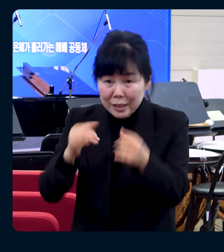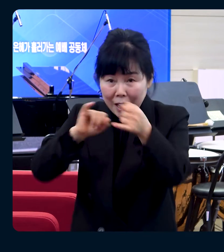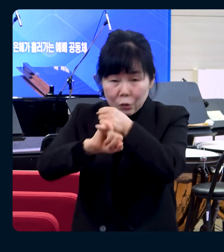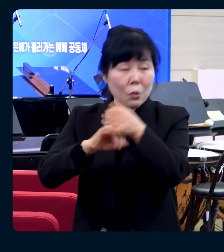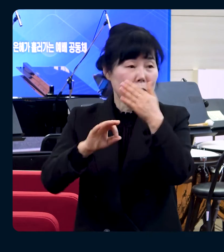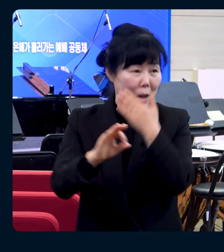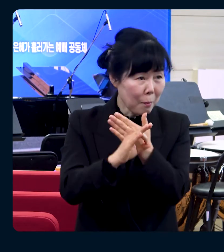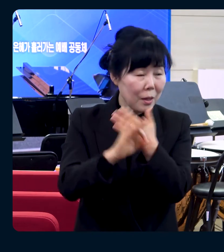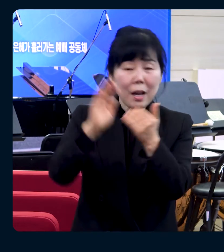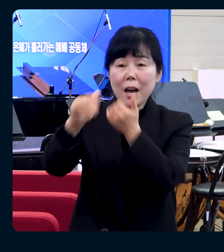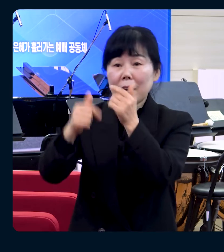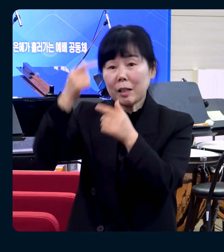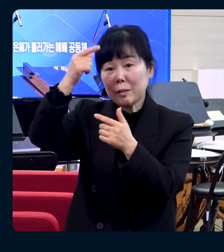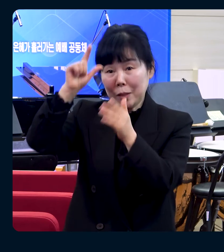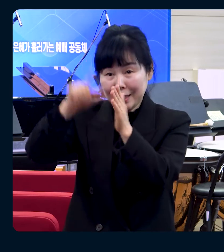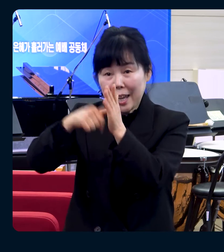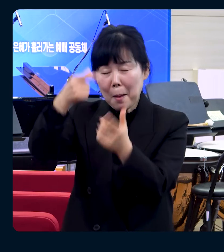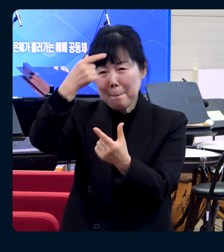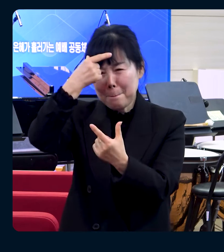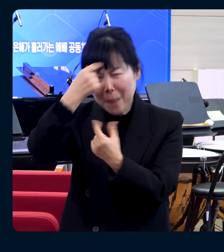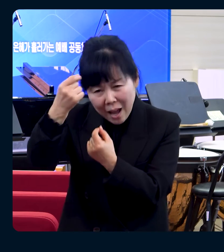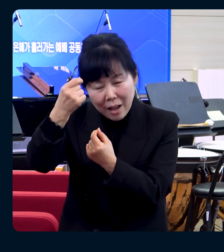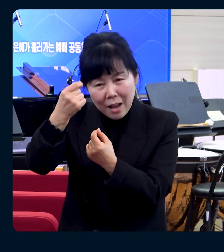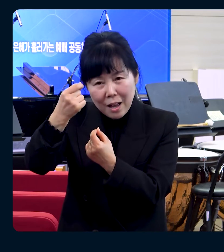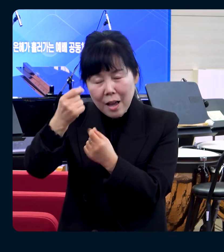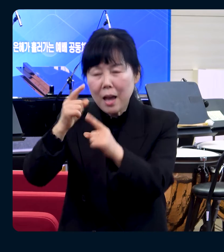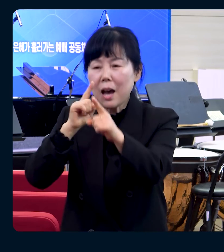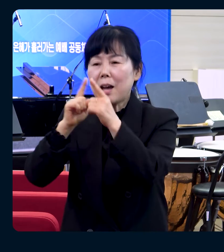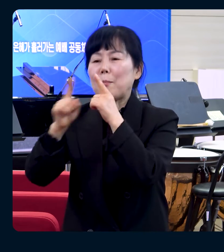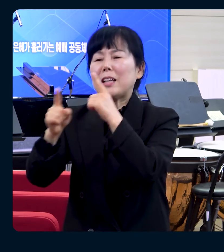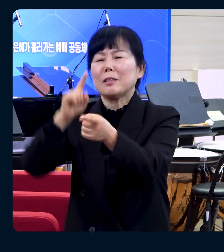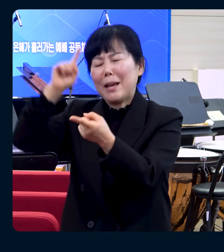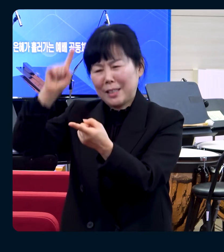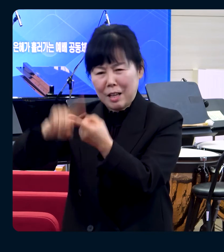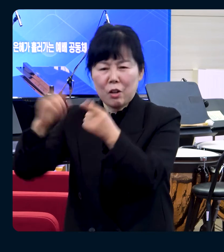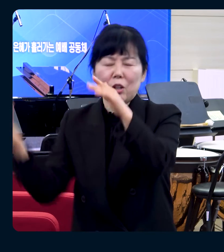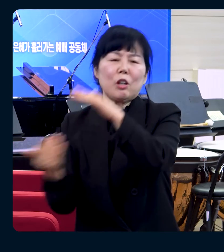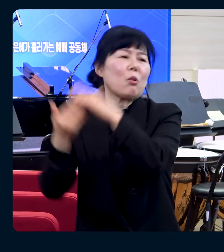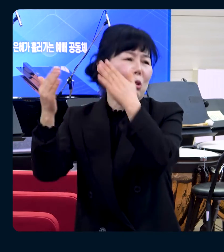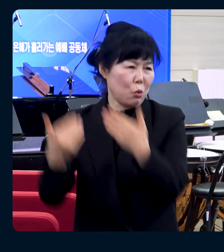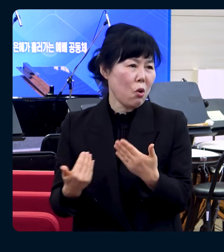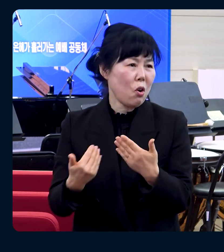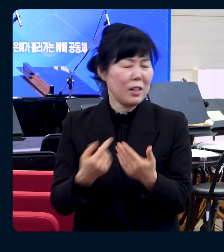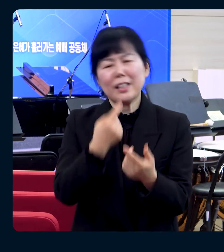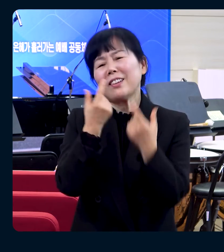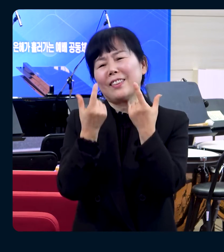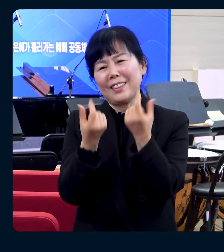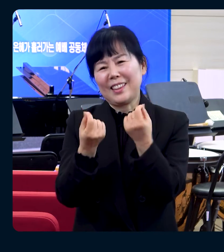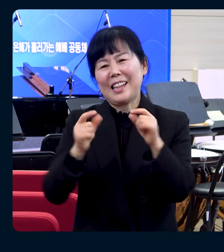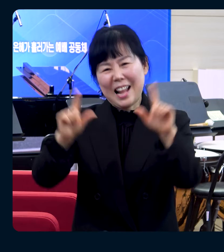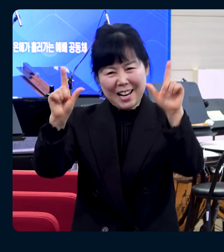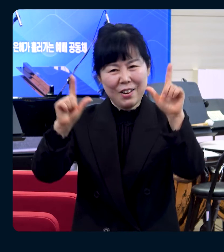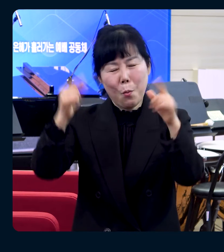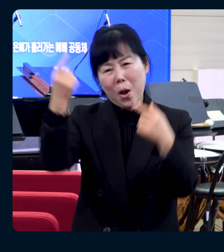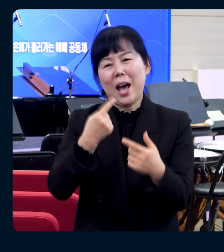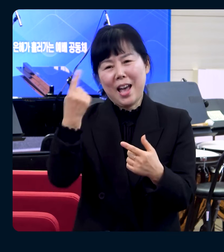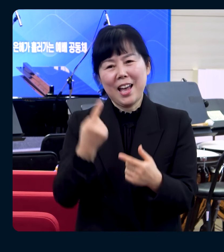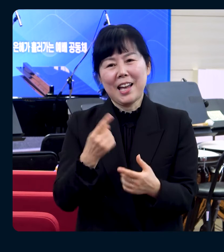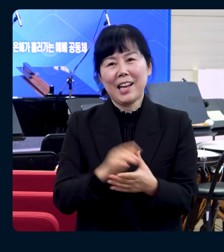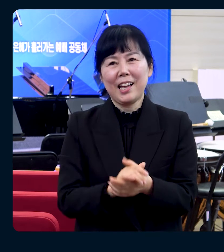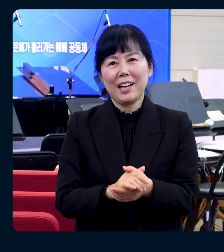반드시 하나님의 때에 말씀하신 대로 이루실 줄로 믿습니다. 예, 그런 날이